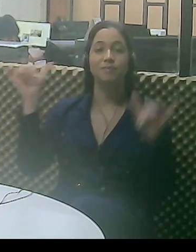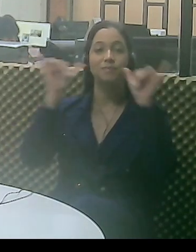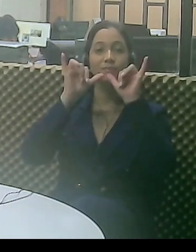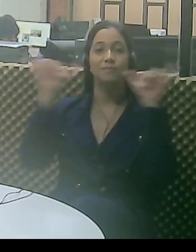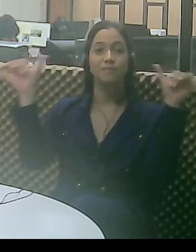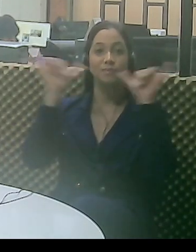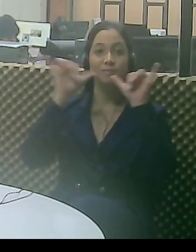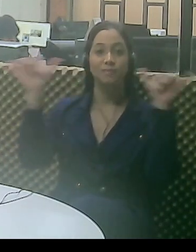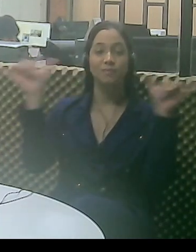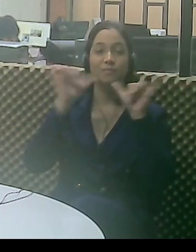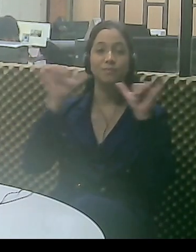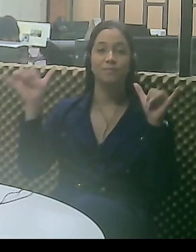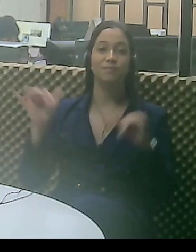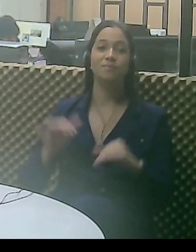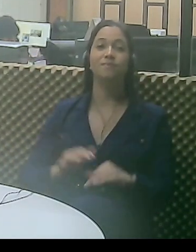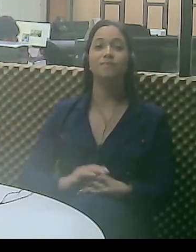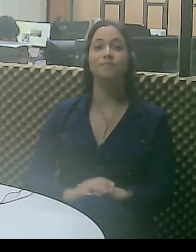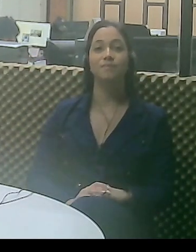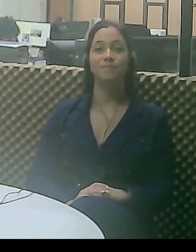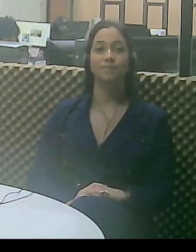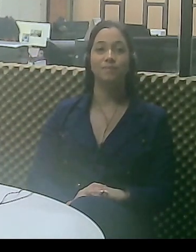Giro de notícias.